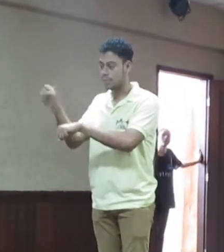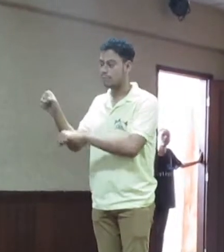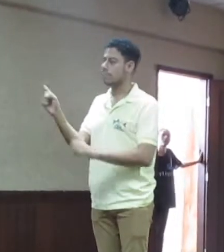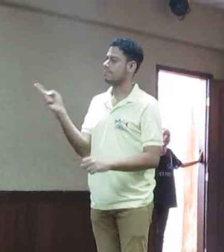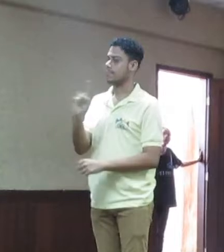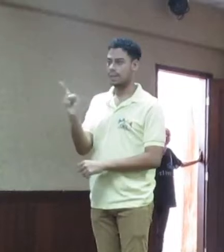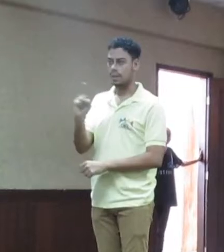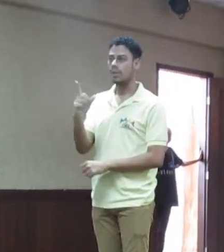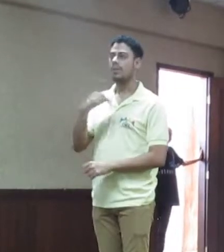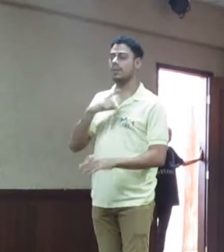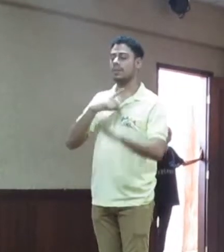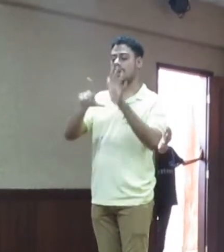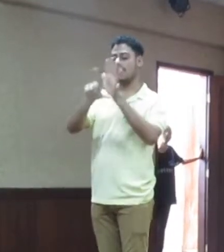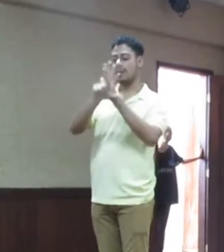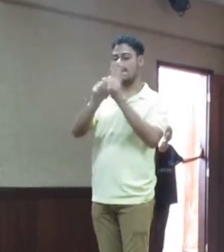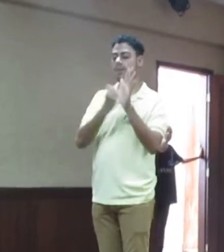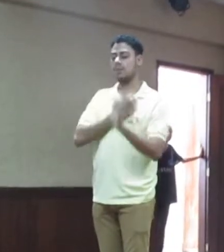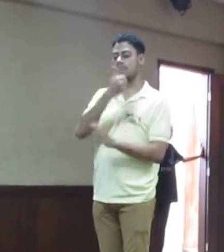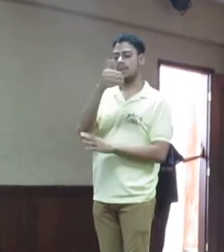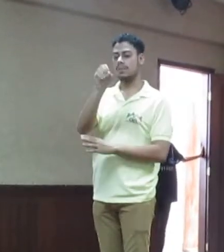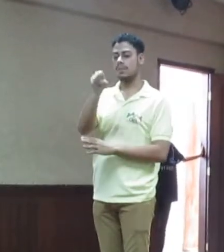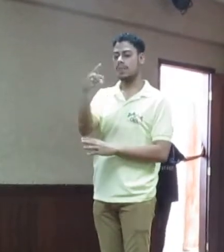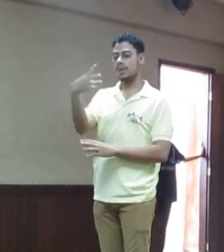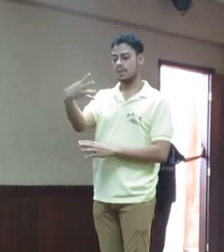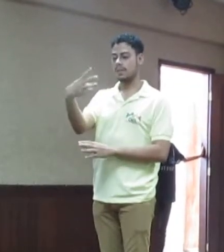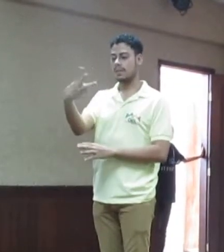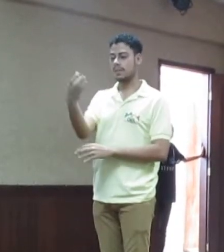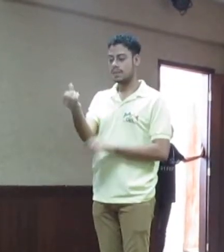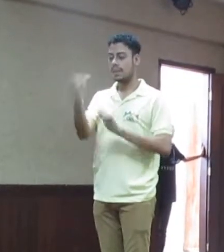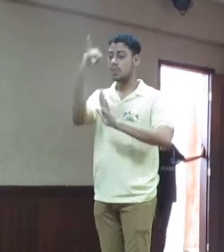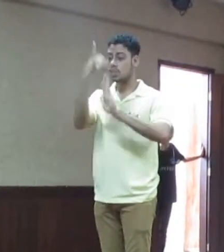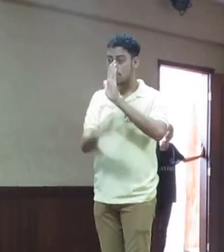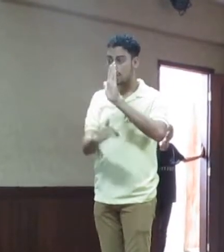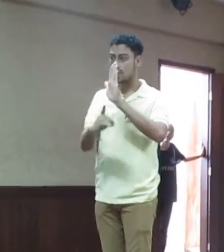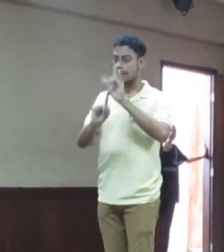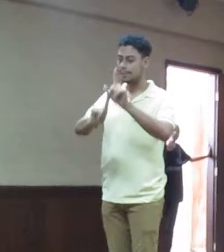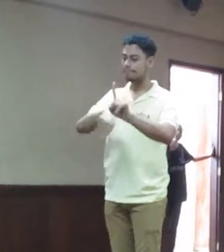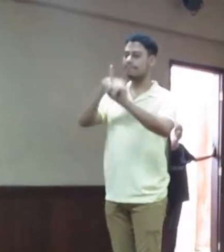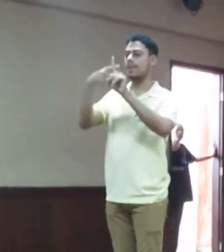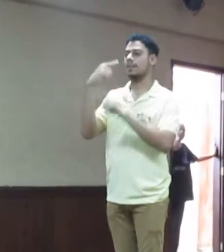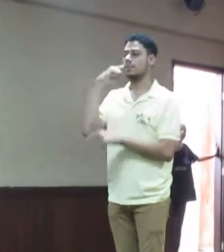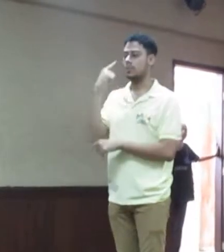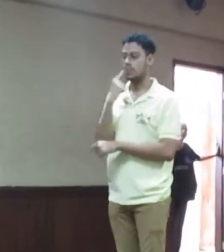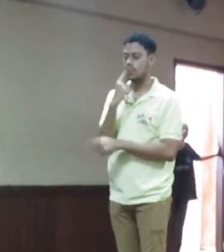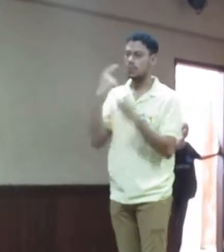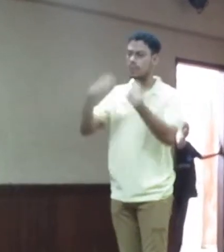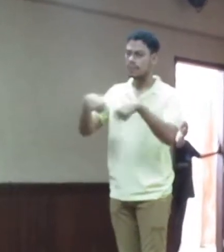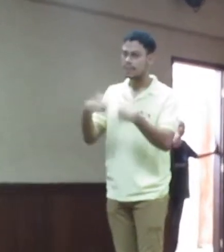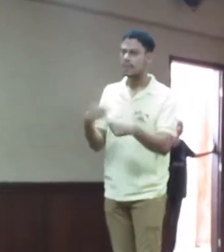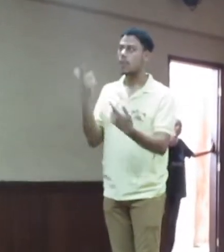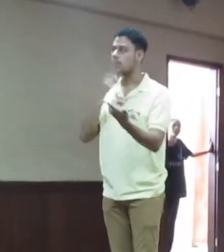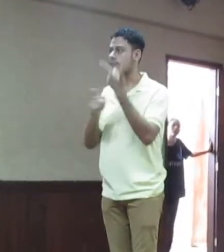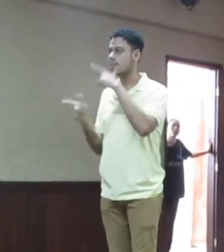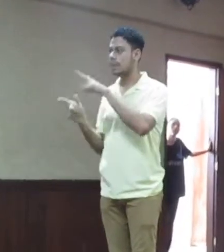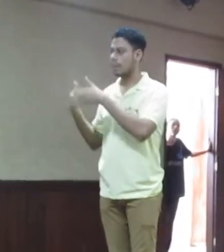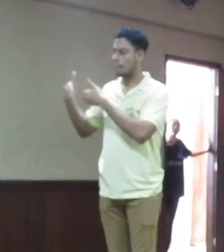Então, com a lei 10.436, deu direito, né, mais amplo, tem mais conquista, mas essa